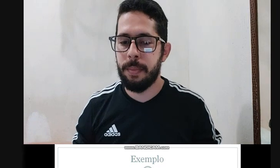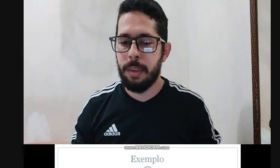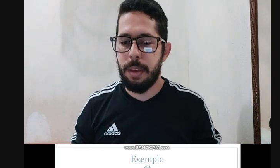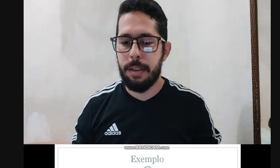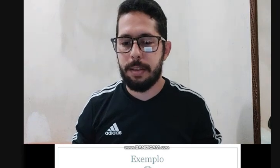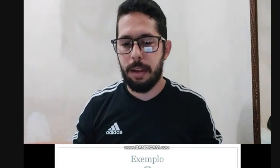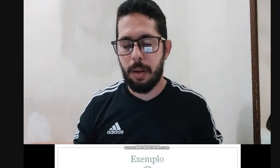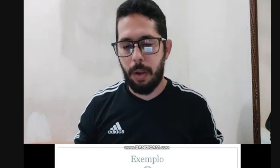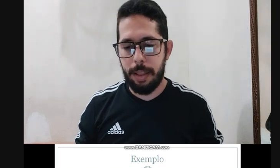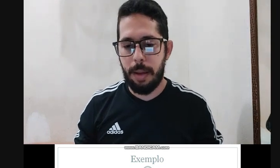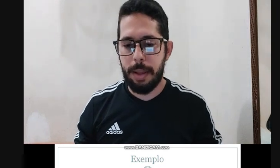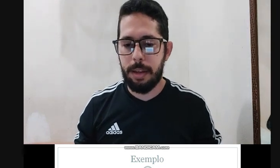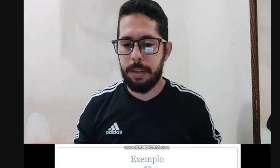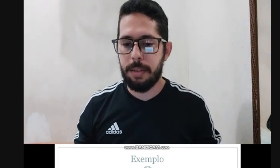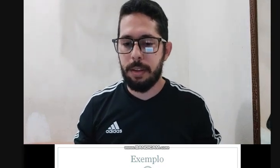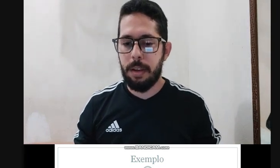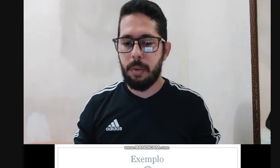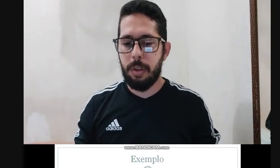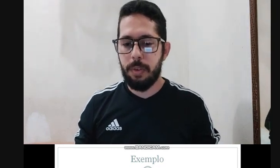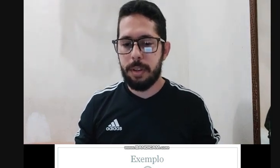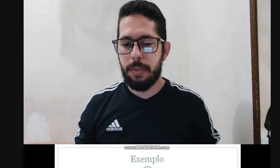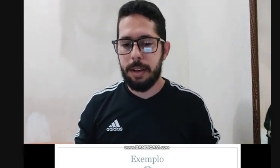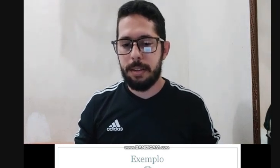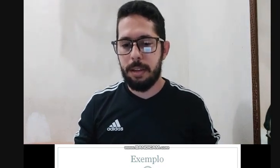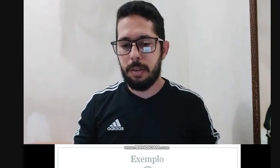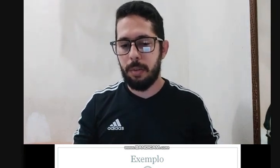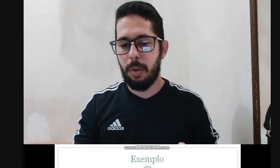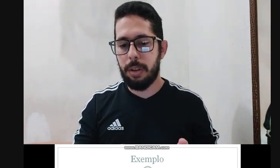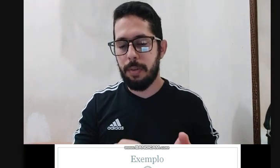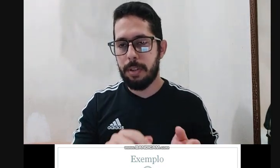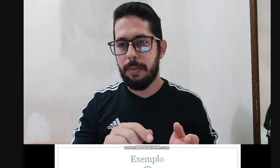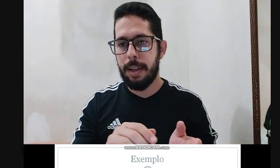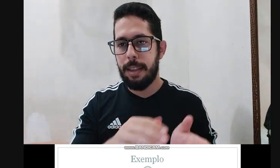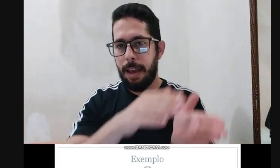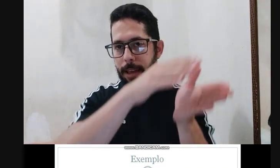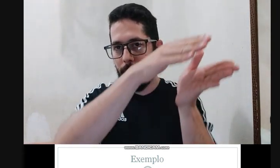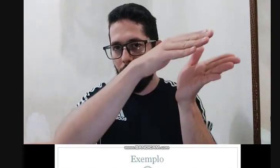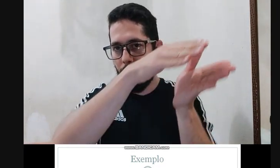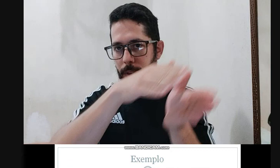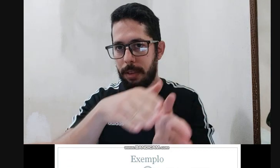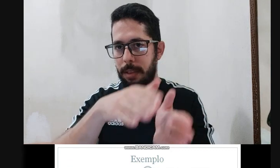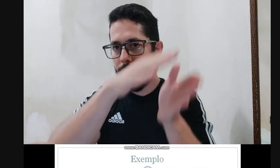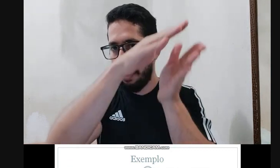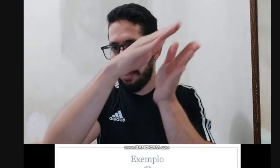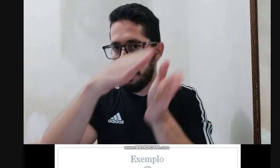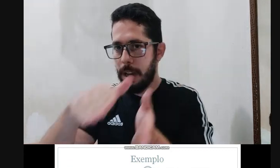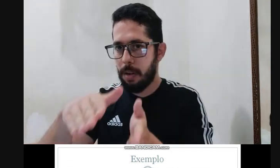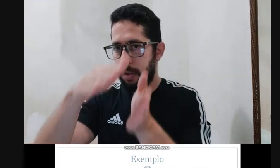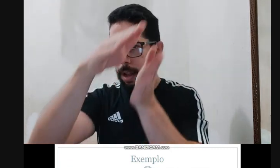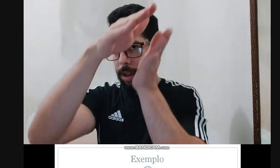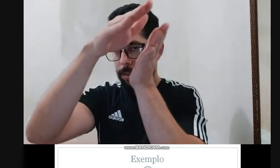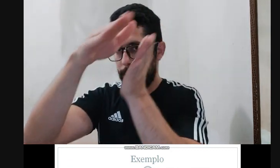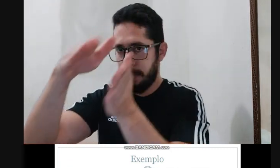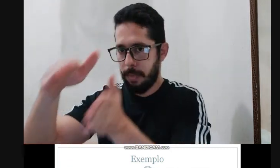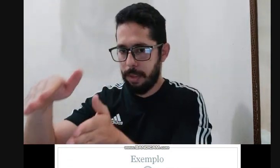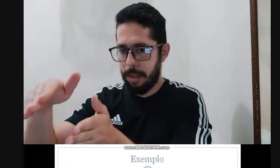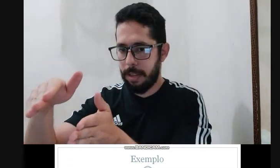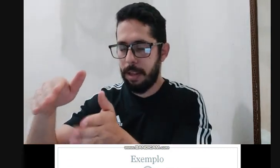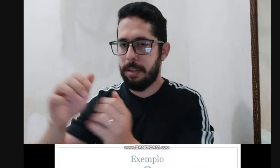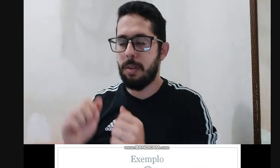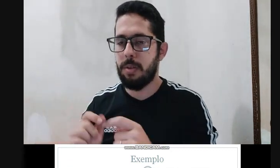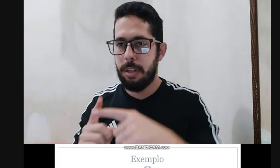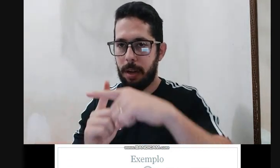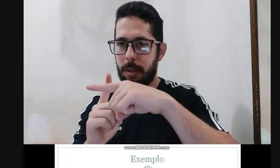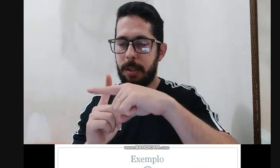repete, certo? Ao lado da matriz. Quando você faz isso, note que você vai ter aí agora, ó, 3 diagonais